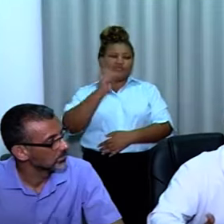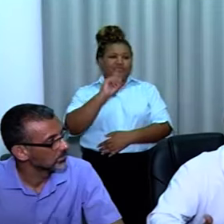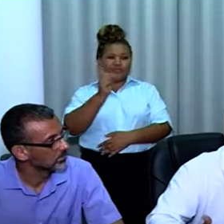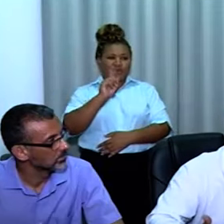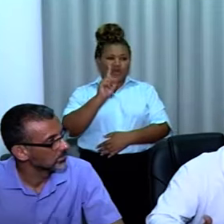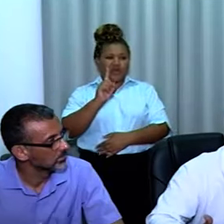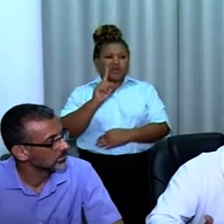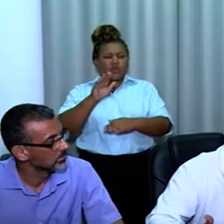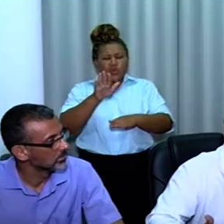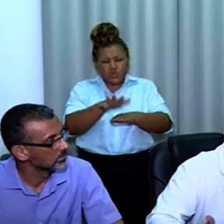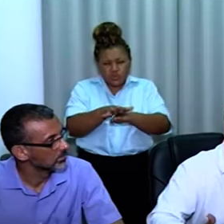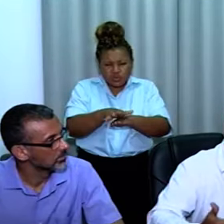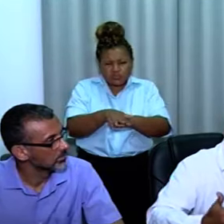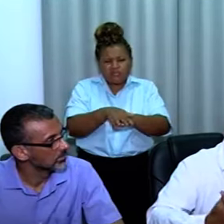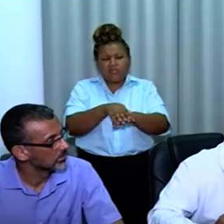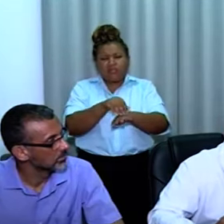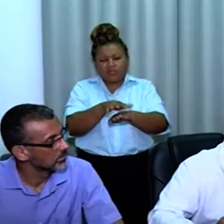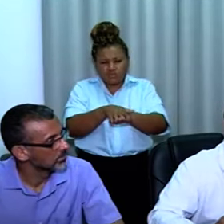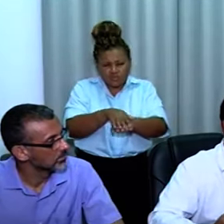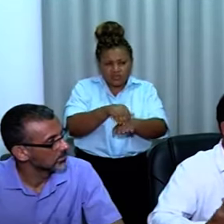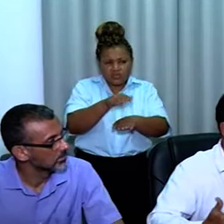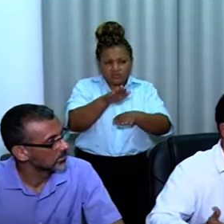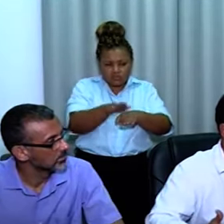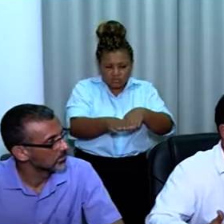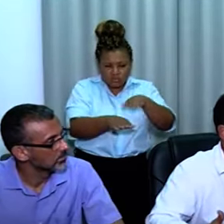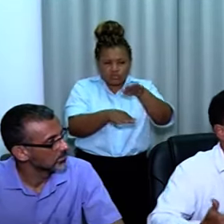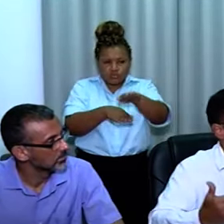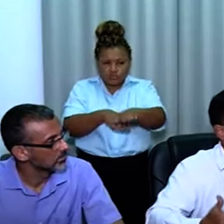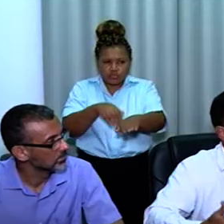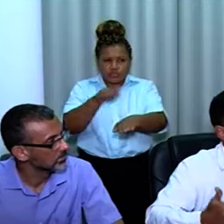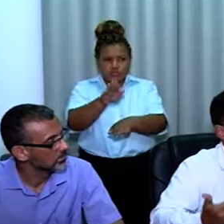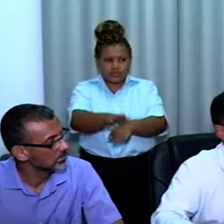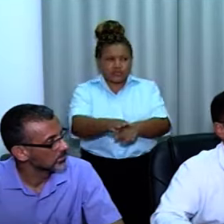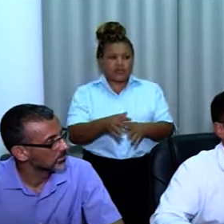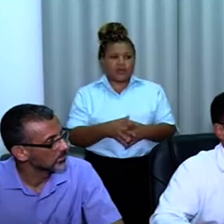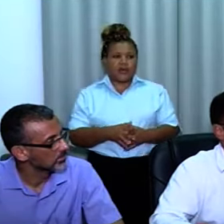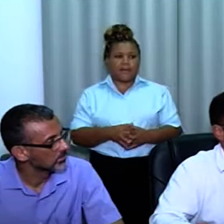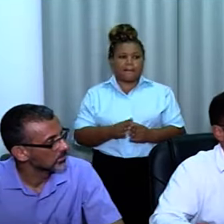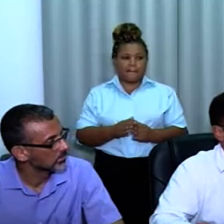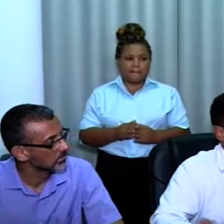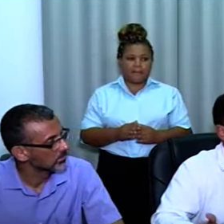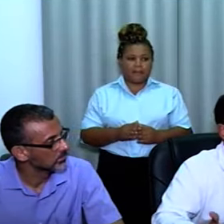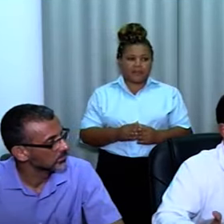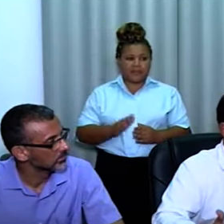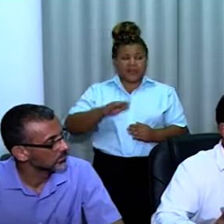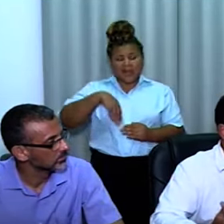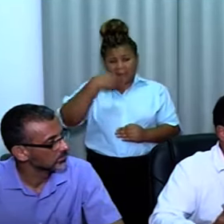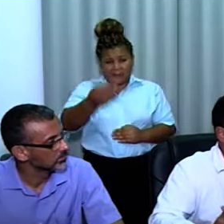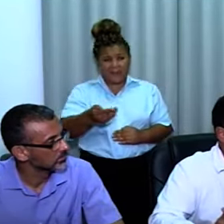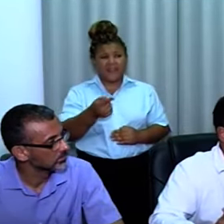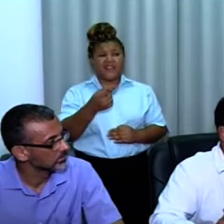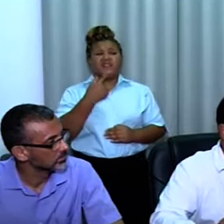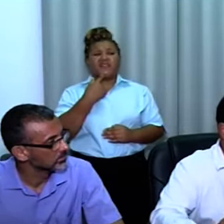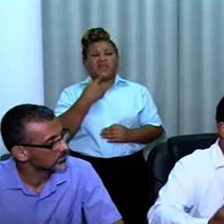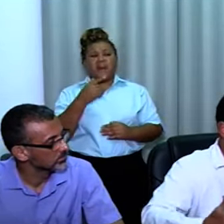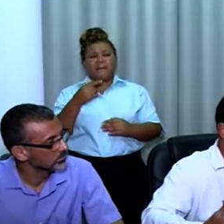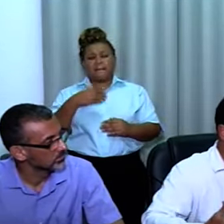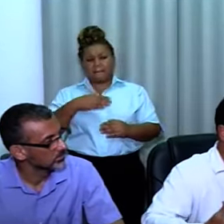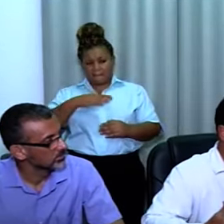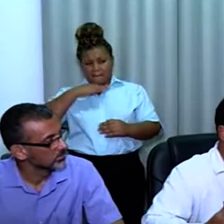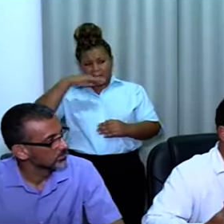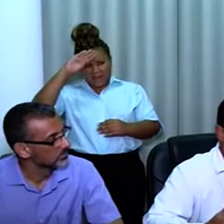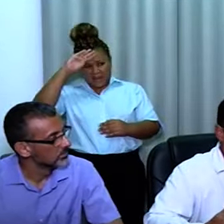qui nous connaît. Mais si nous comprenons qu'il y a un local transmission, la cause est à l'autre niveau. À cause, si vous fermez trop